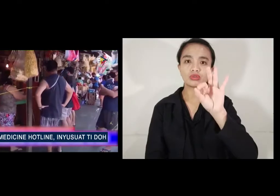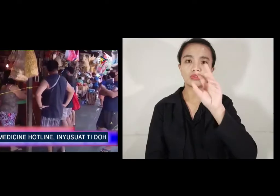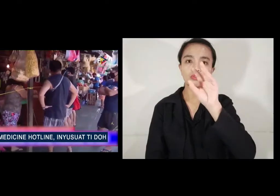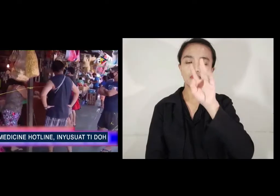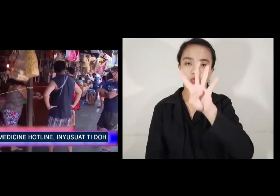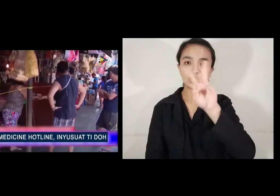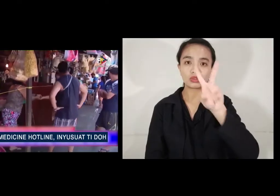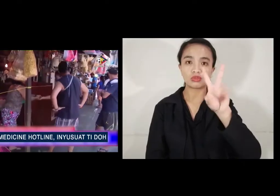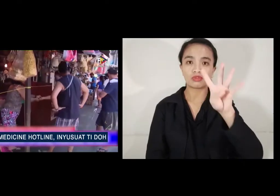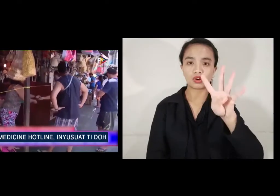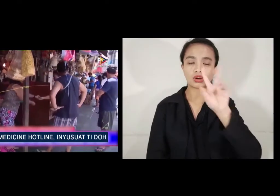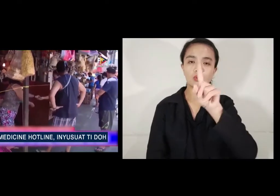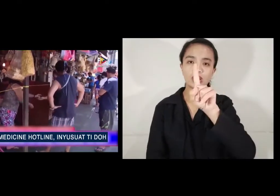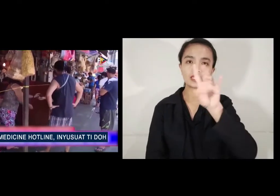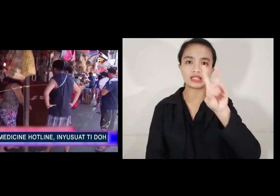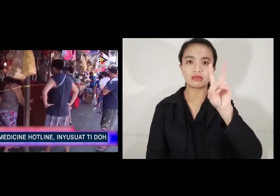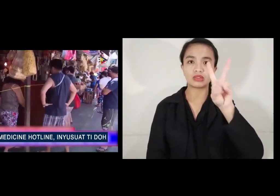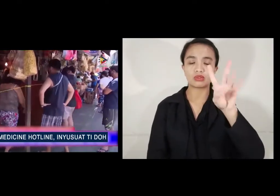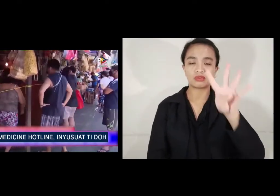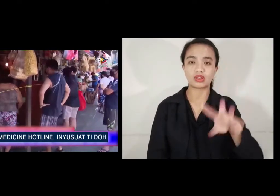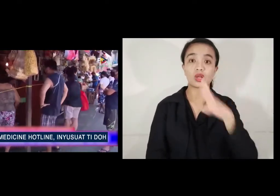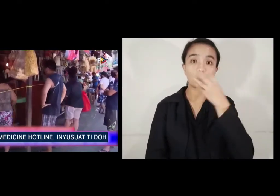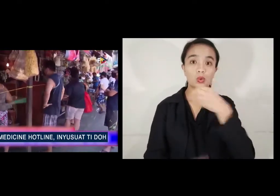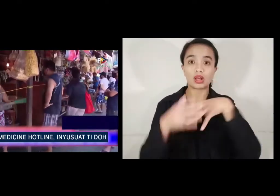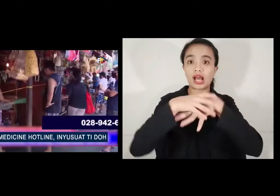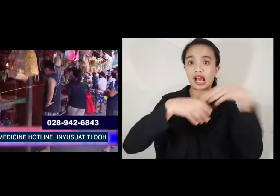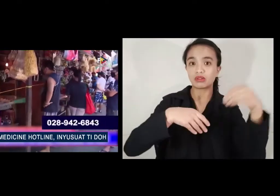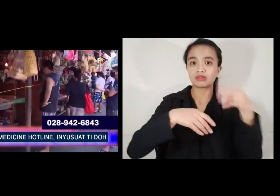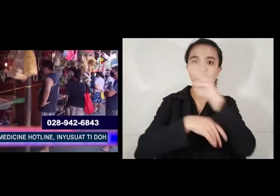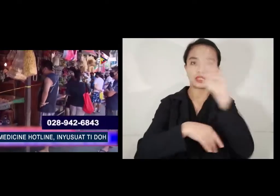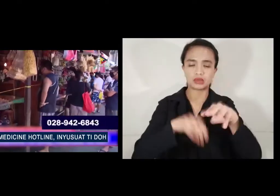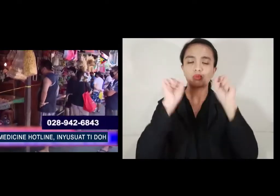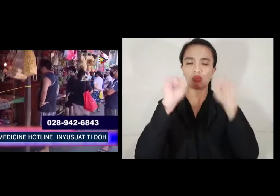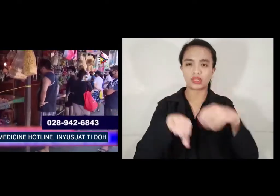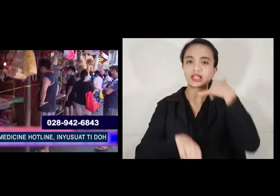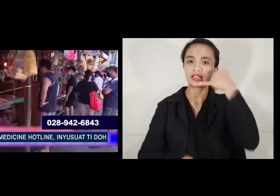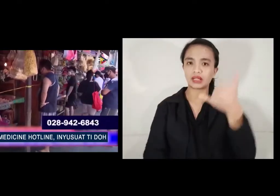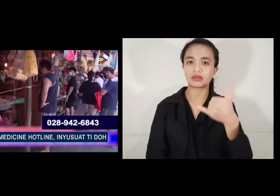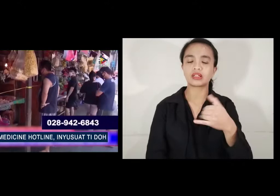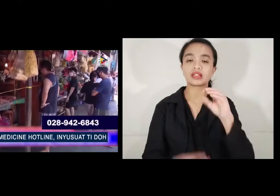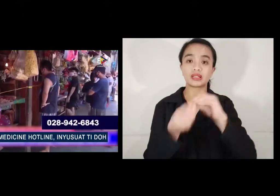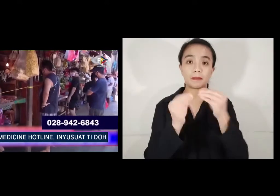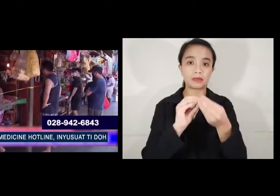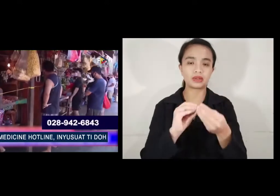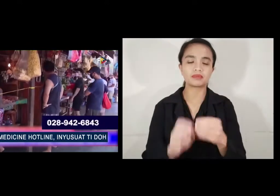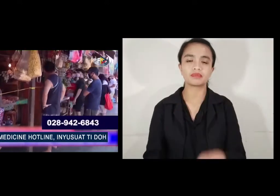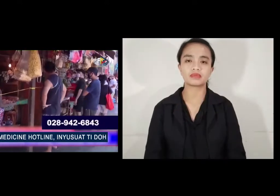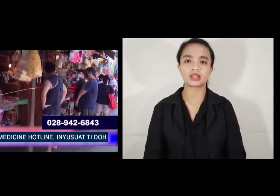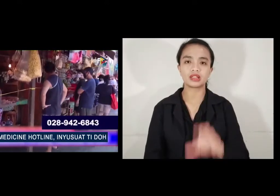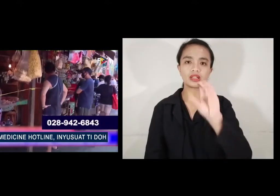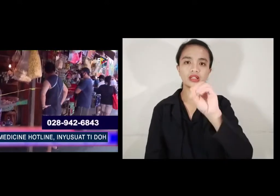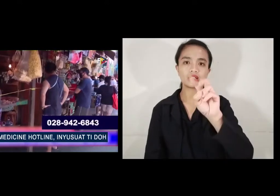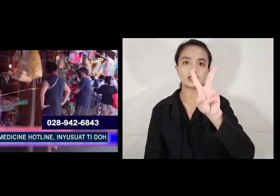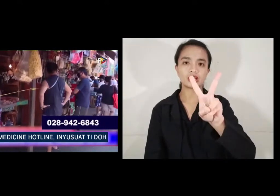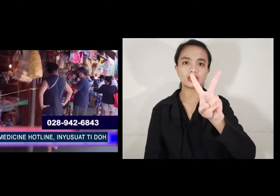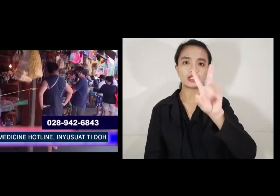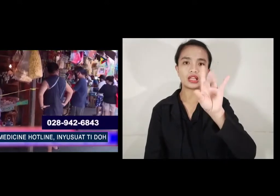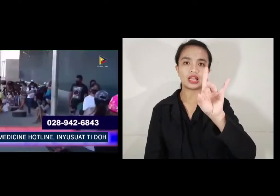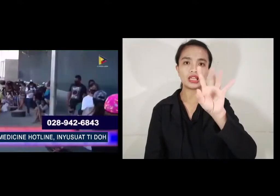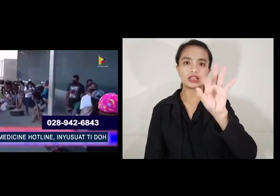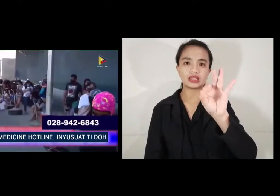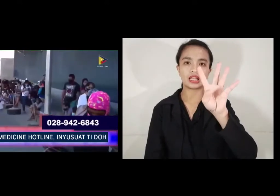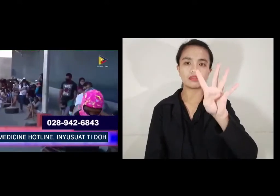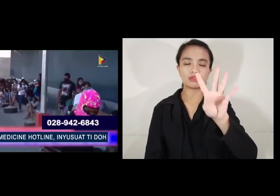028-424-1724. Para matkadagati adda iti ruwar ti NCR, mabalin at tumawag iti COVID-19 hotline number a